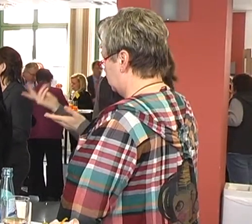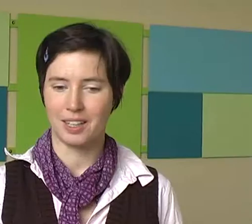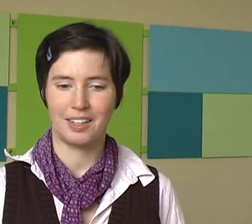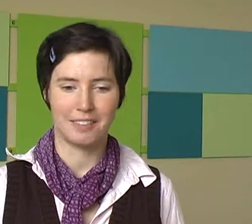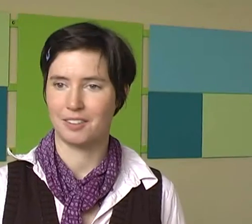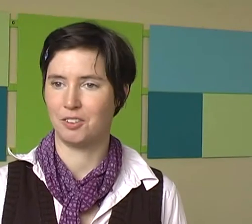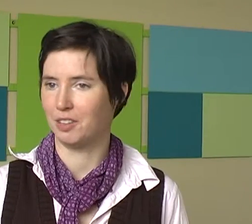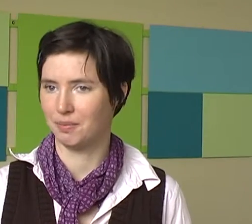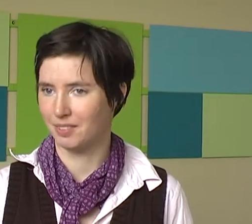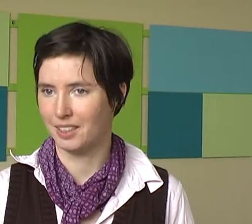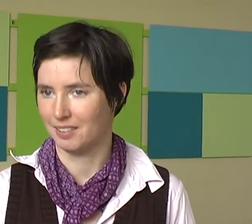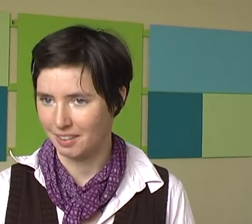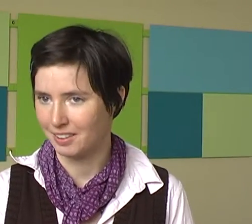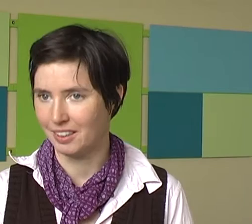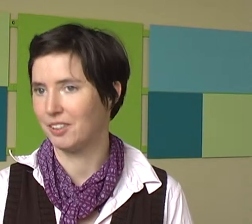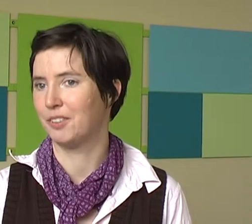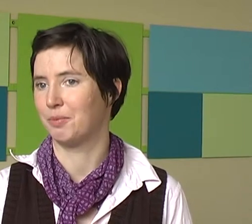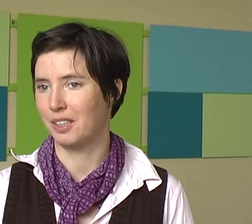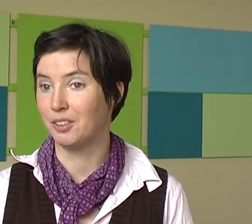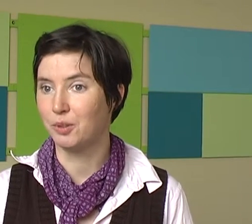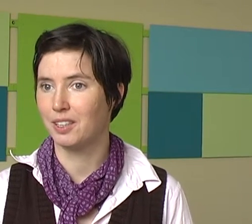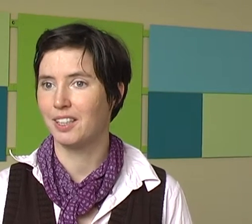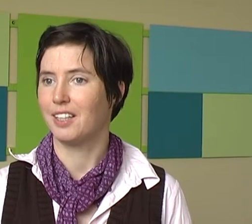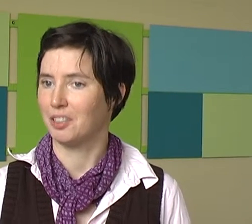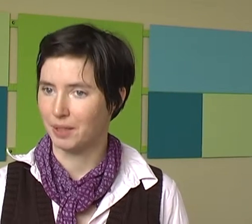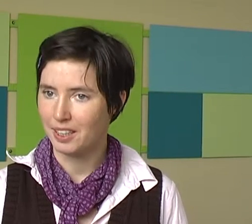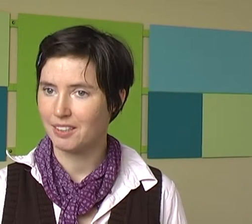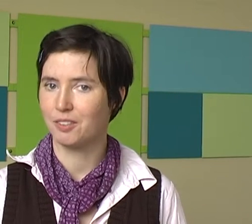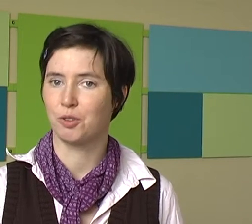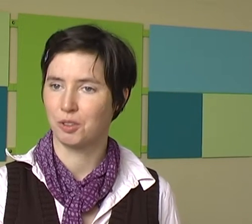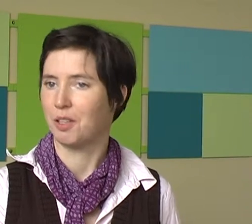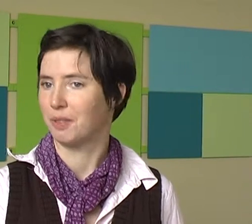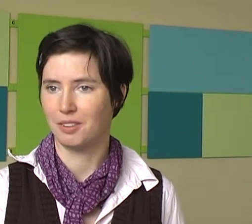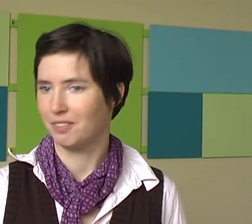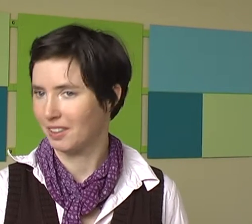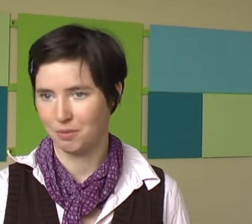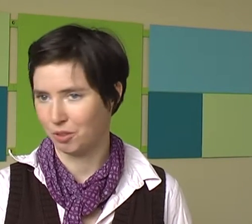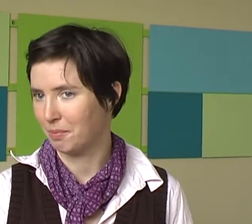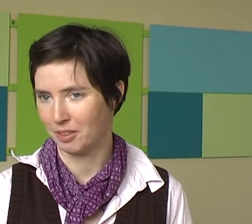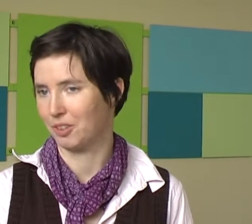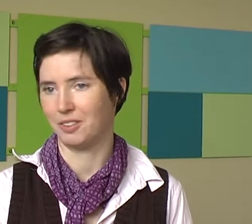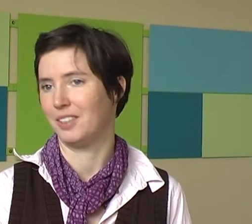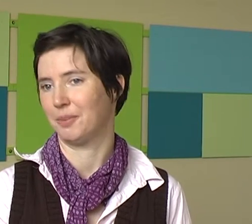man kann einfach zusammen eine Tasse Kaffee trinken und mal in Ruhe erstmal reden und gucken, ob man irgendwie zusammenfassen könnte oder nicht.